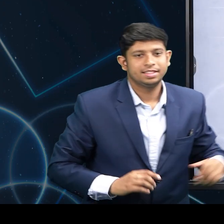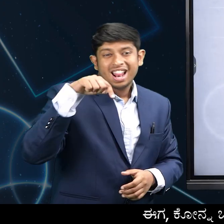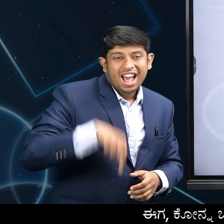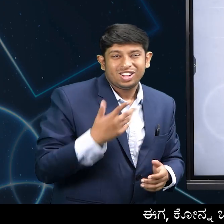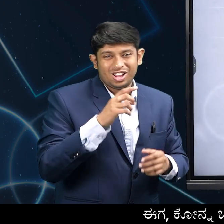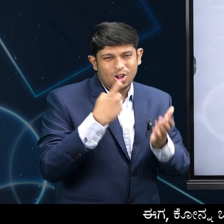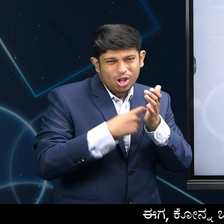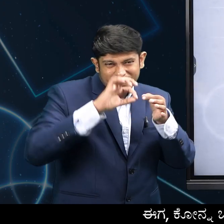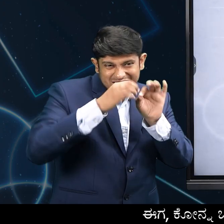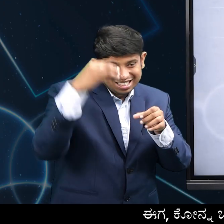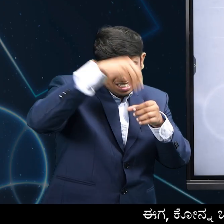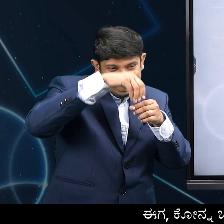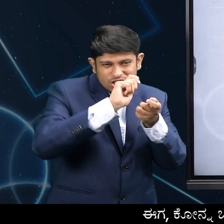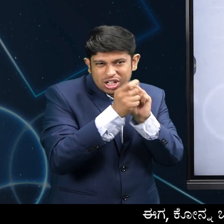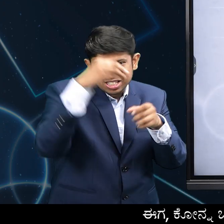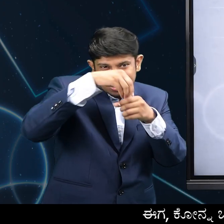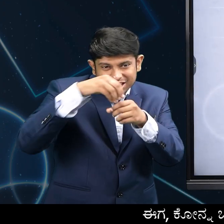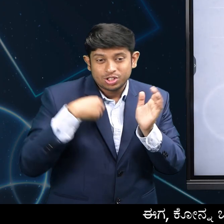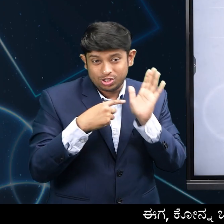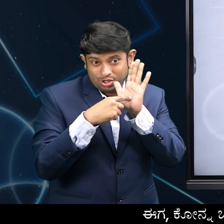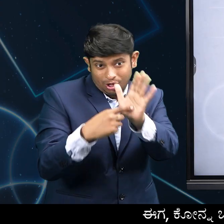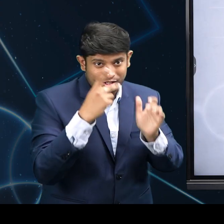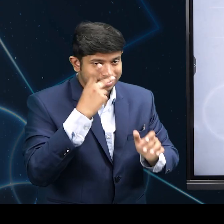ಈಗ ಕೋನ್ನ ಒಟ್ಟು ಮೇಲ್ಮೈ ಪ್ರದೇಶದಲ್ಲಿ ಮೌಲ್ಯವನ್ನ ಬದಲಿಸಿ.